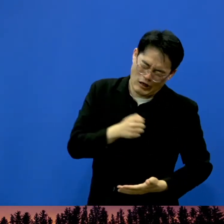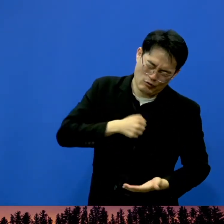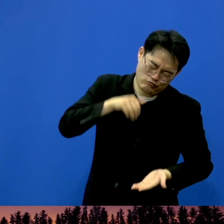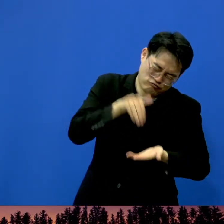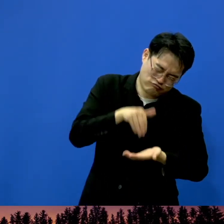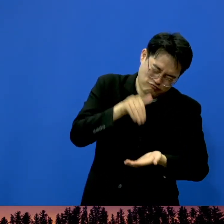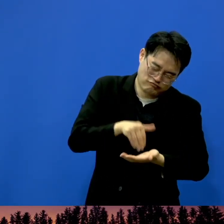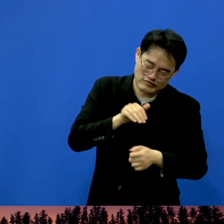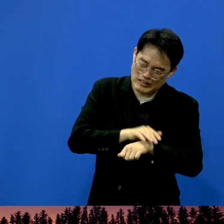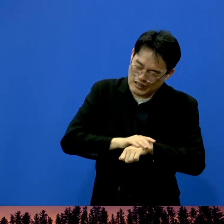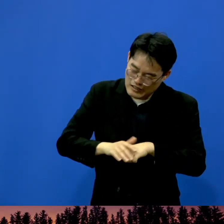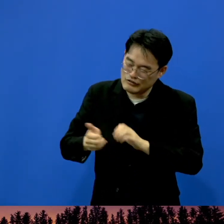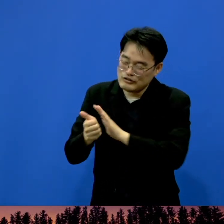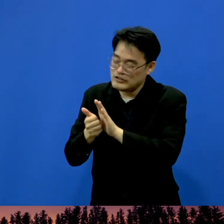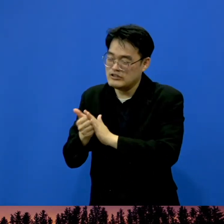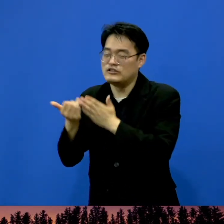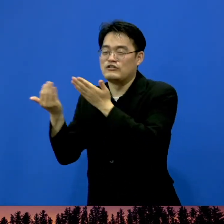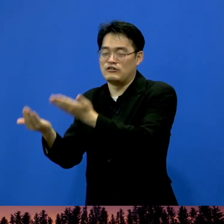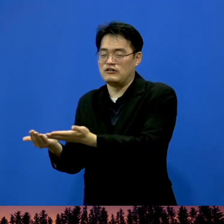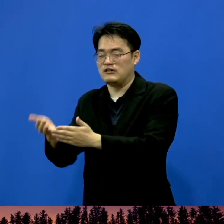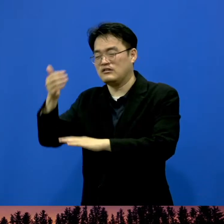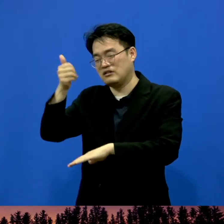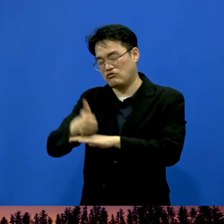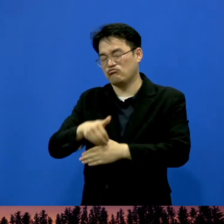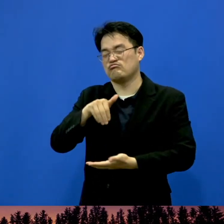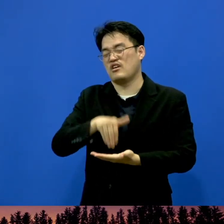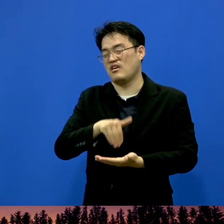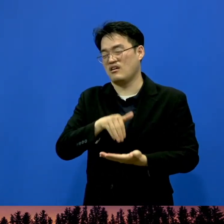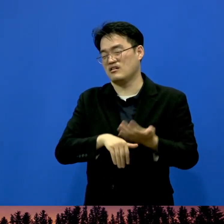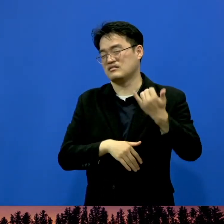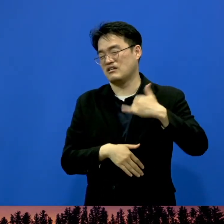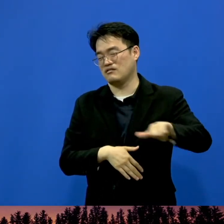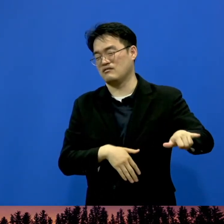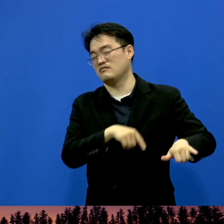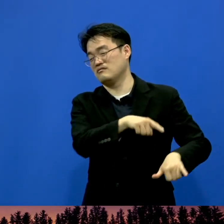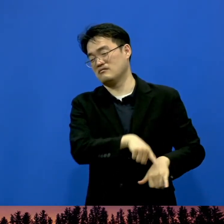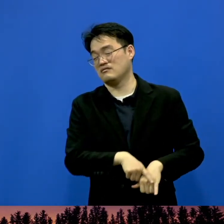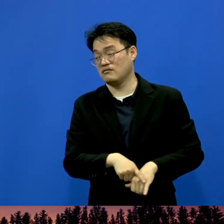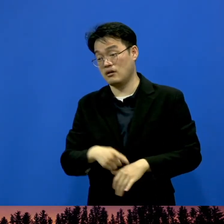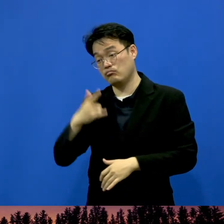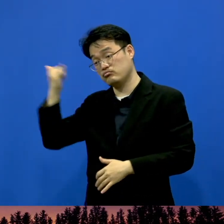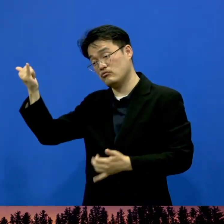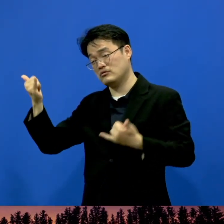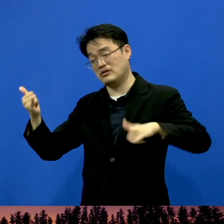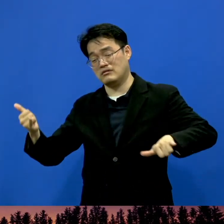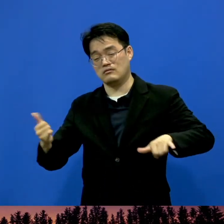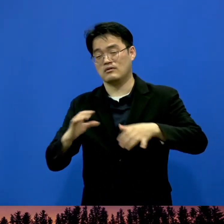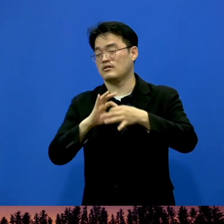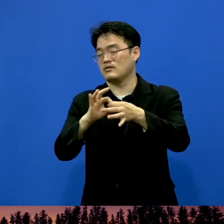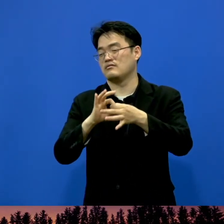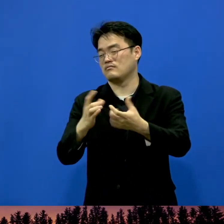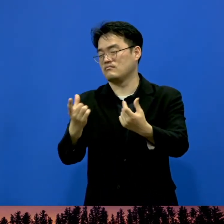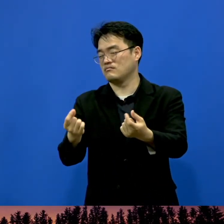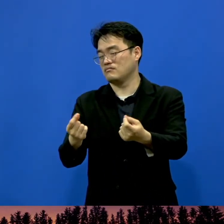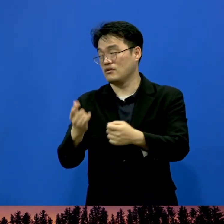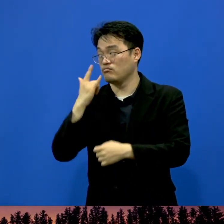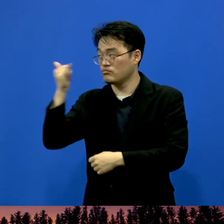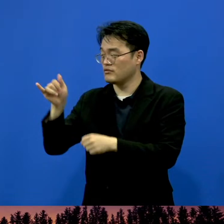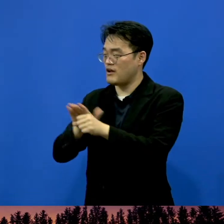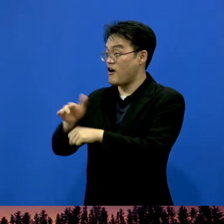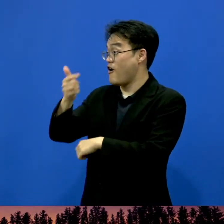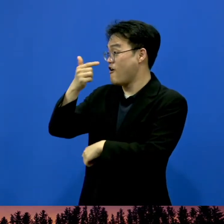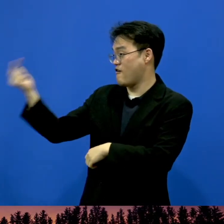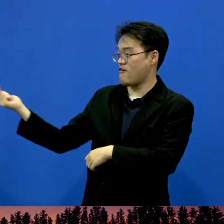차라리걸 뭐 이런다, 그죠? 그러니까 부모 자식 간에도 그런데요, 부모의 사랑은 크지만 그게